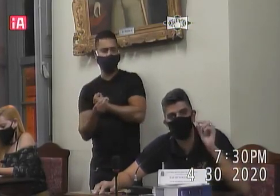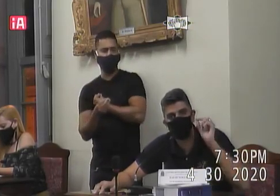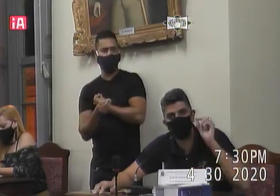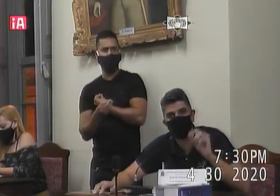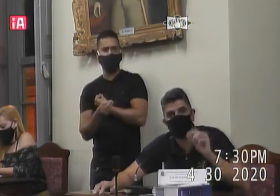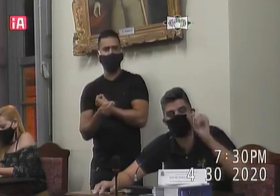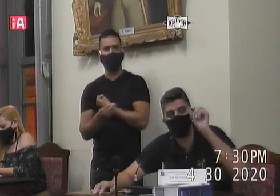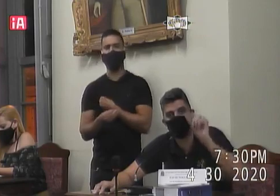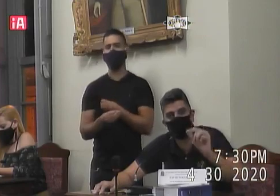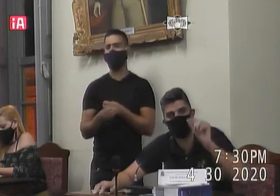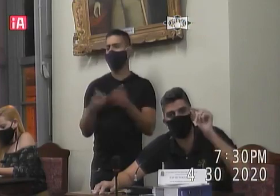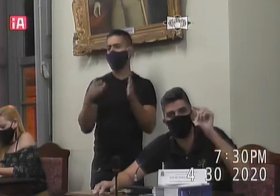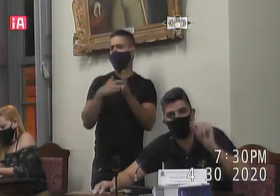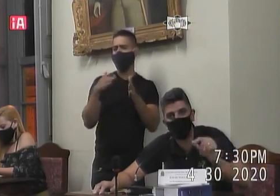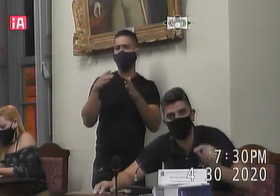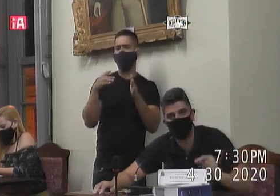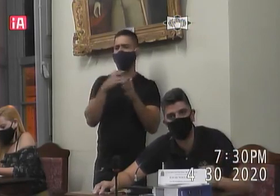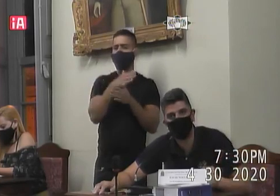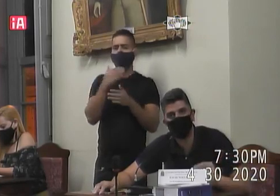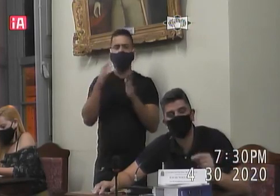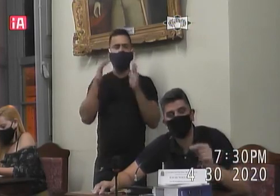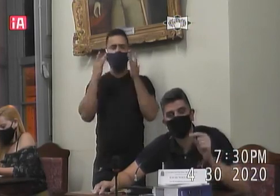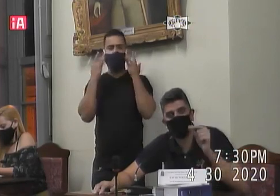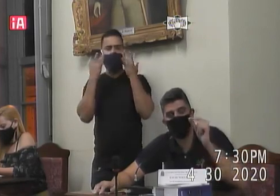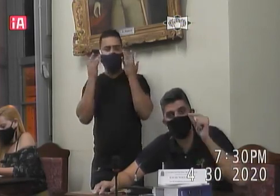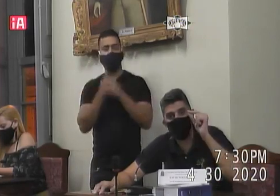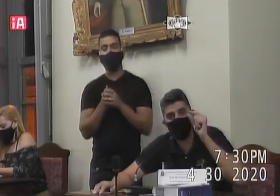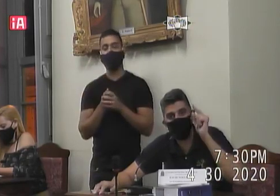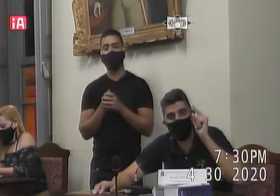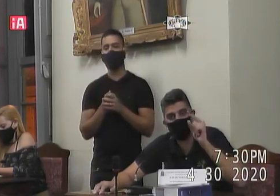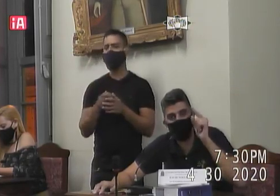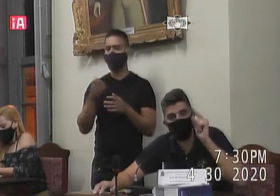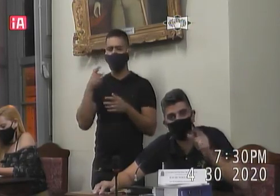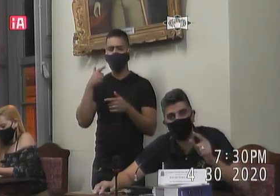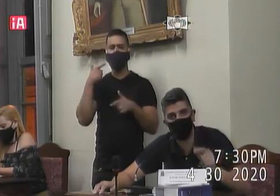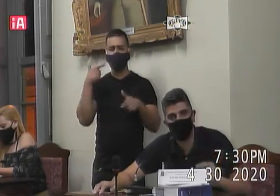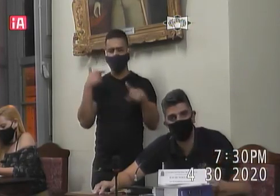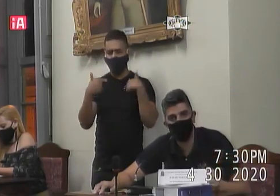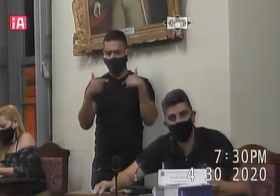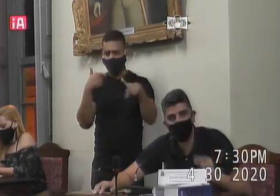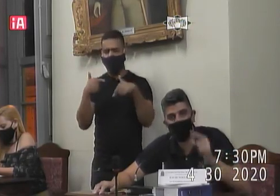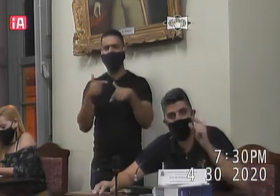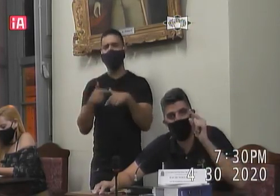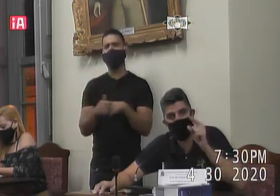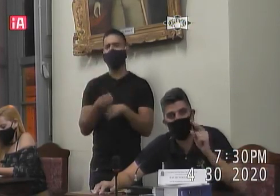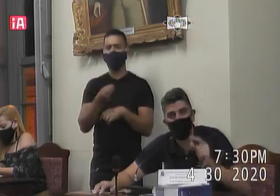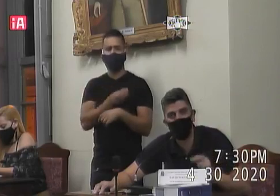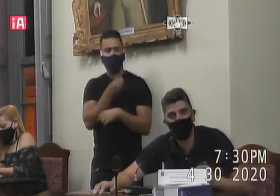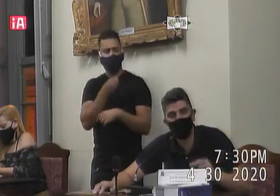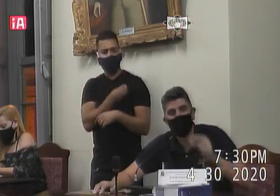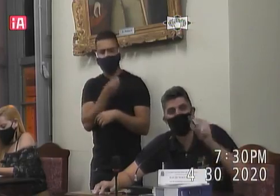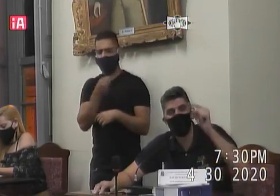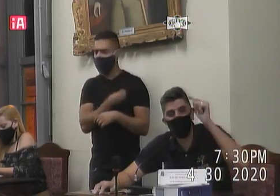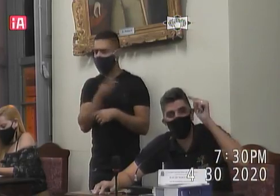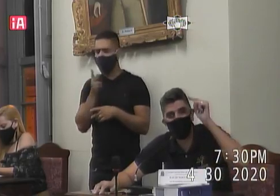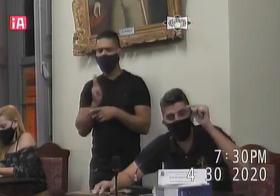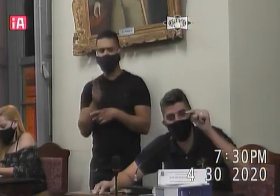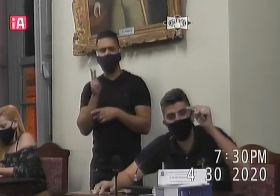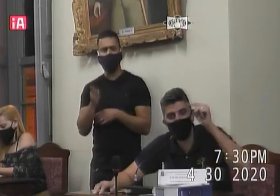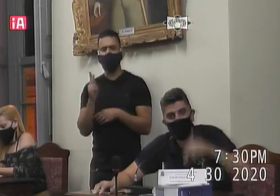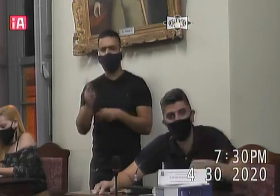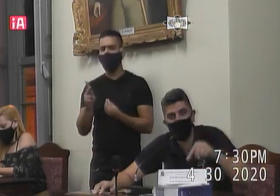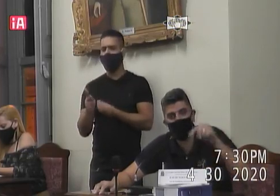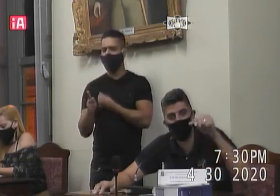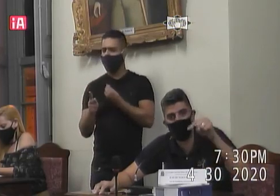momento da sua concepção até a morte natural. E nós vamos lutar pela vida até o último momento, pelo meu